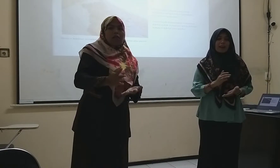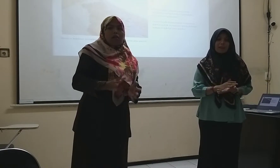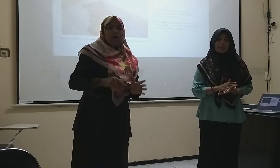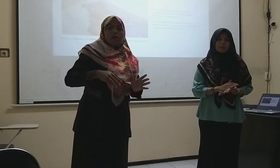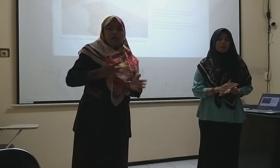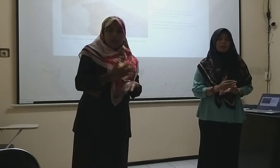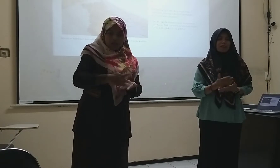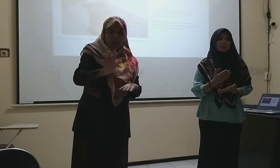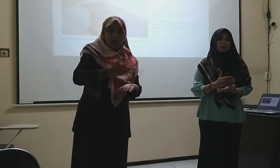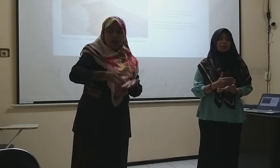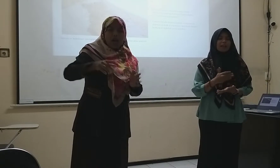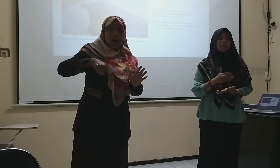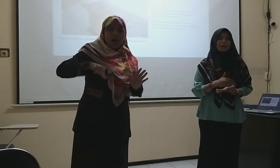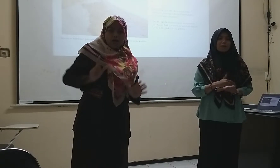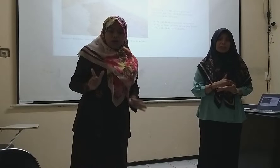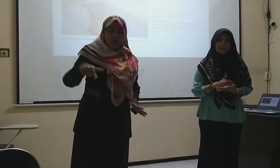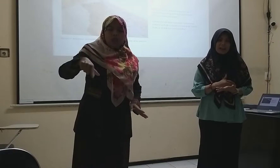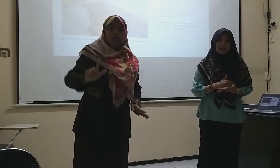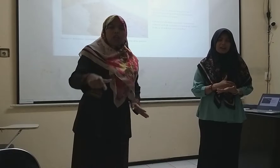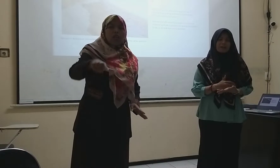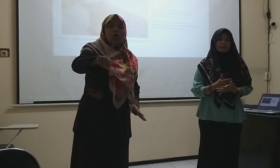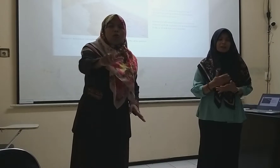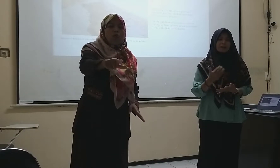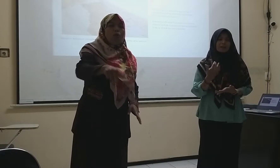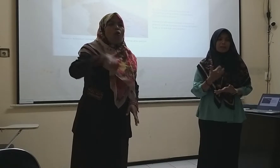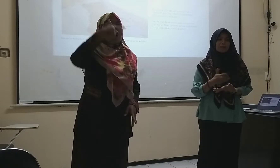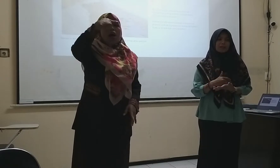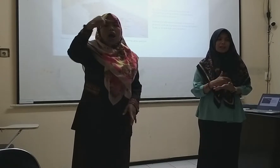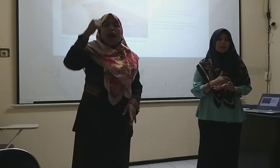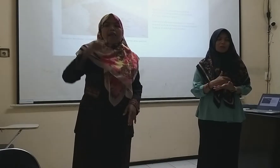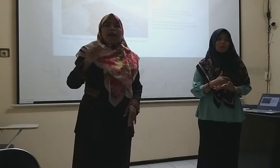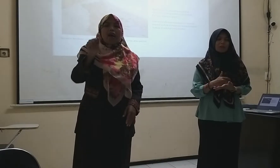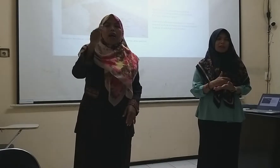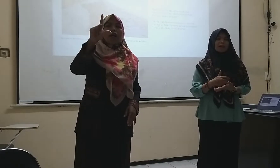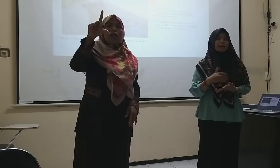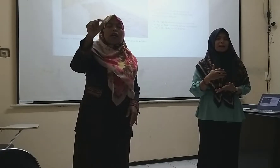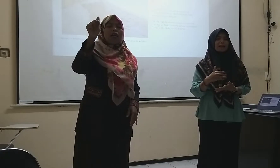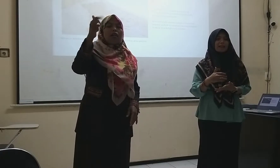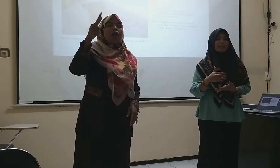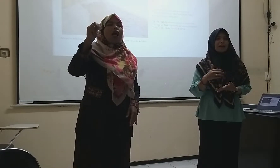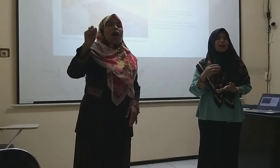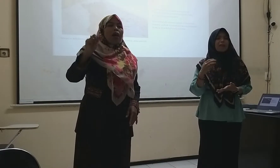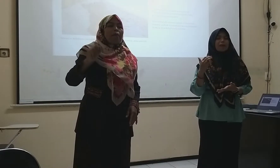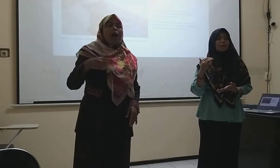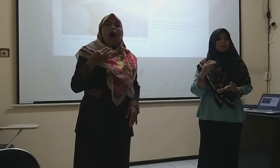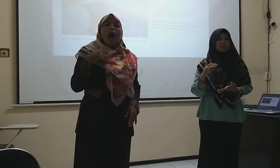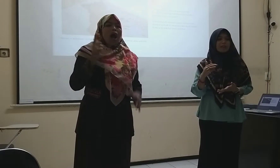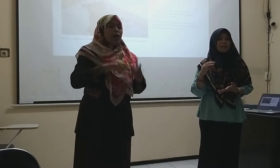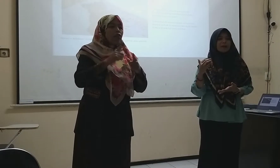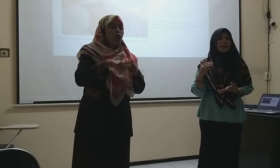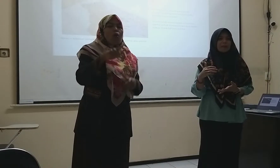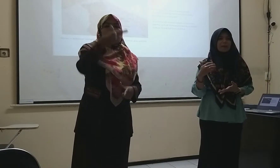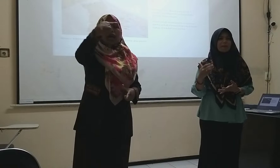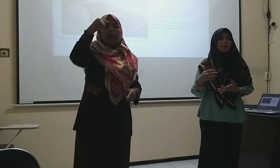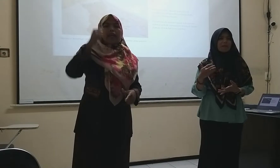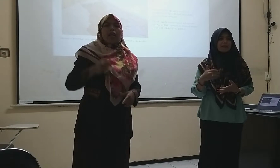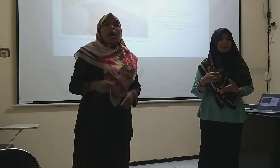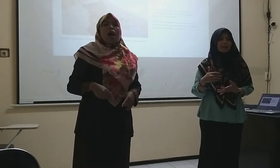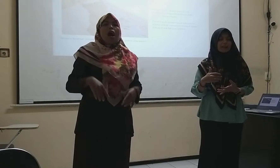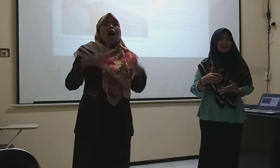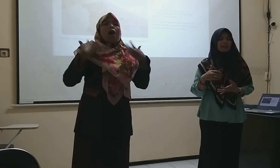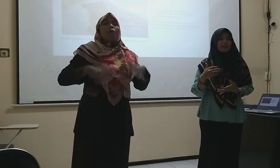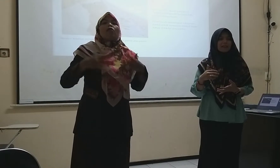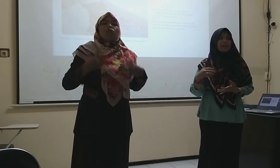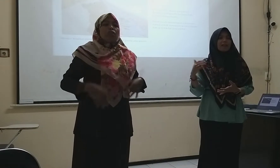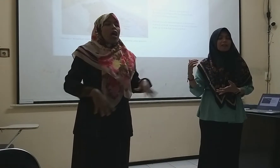faktor alam, juga faktor dari manusia. Faktor dari manusia itu contohnya karena manusia banyak mengambil